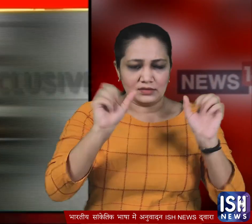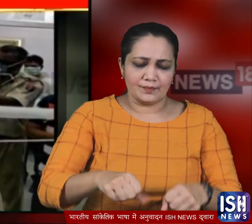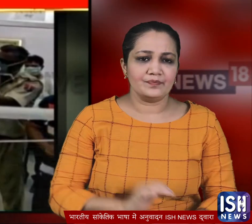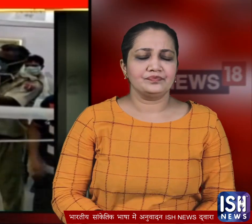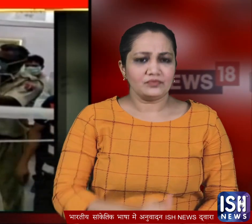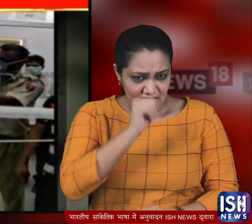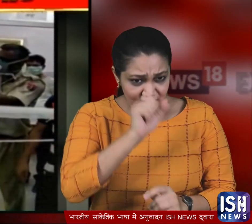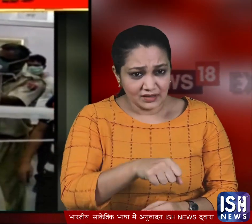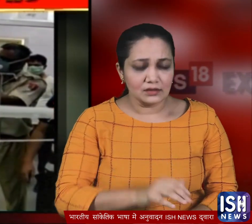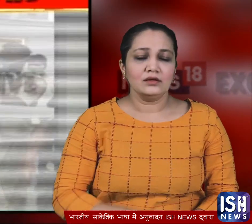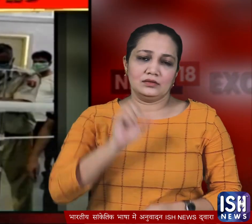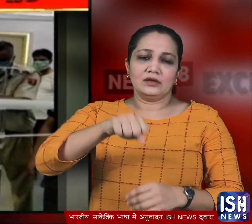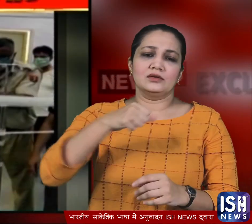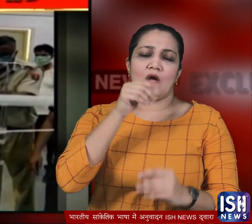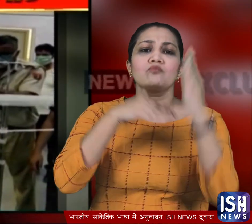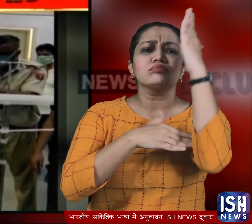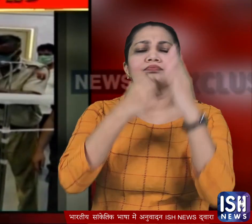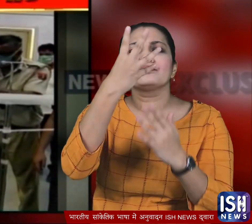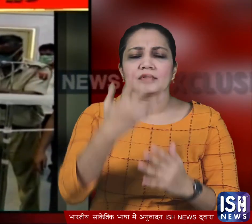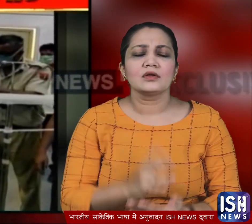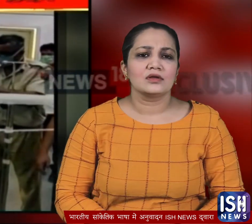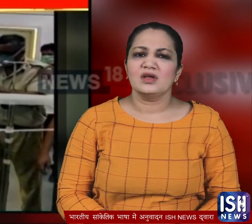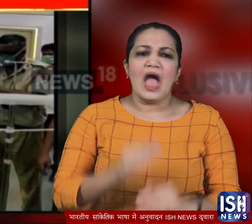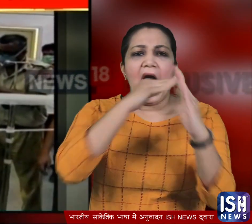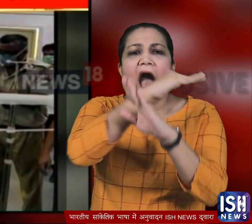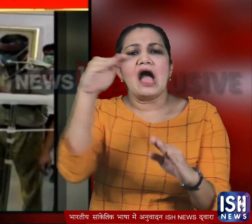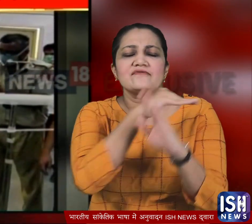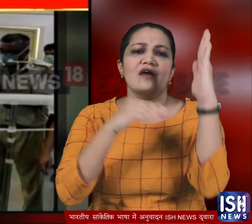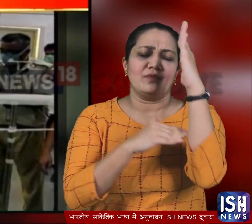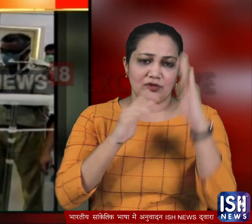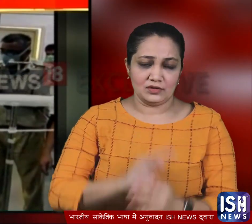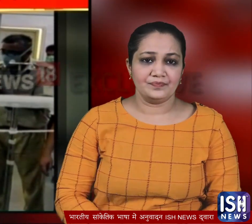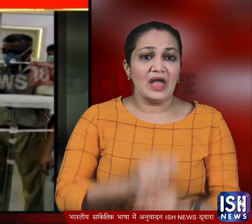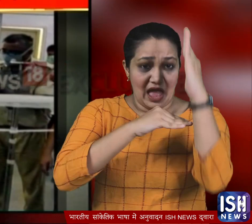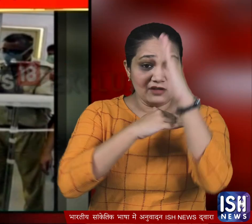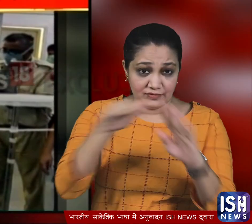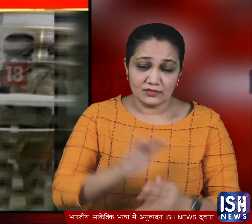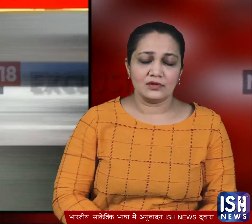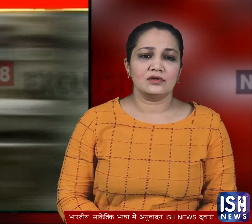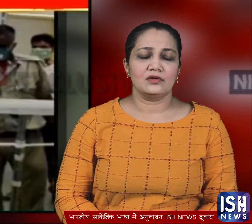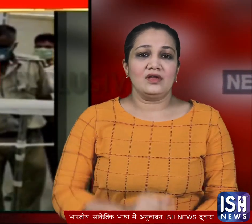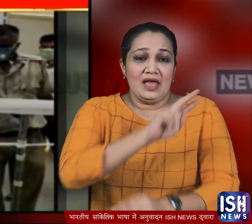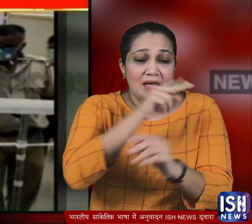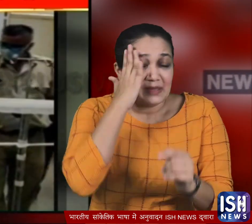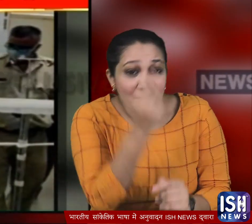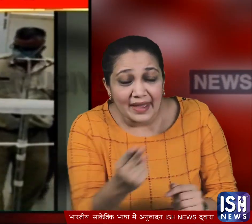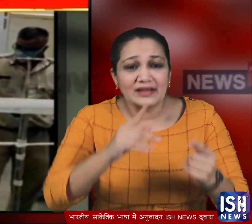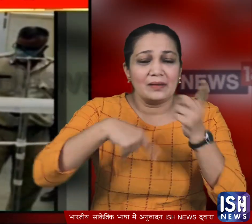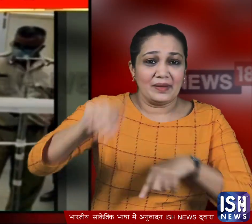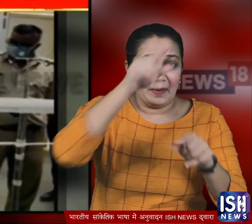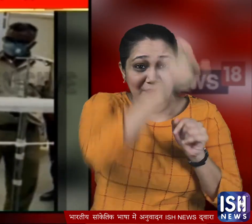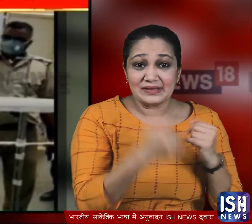की। कितनी बोतल? मैंने आधी बोतल पी ली। बेड